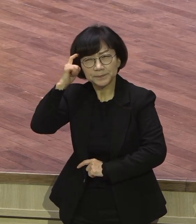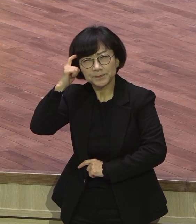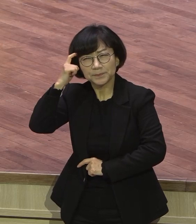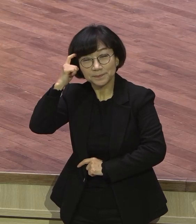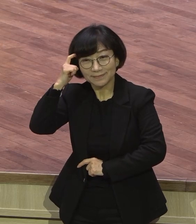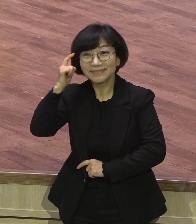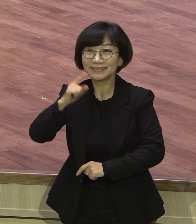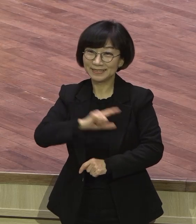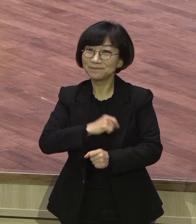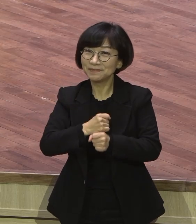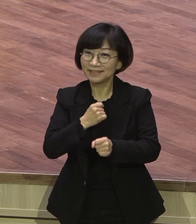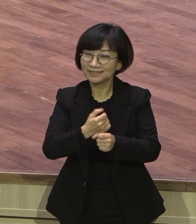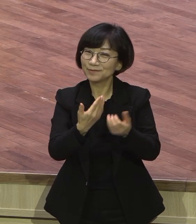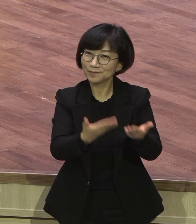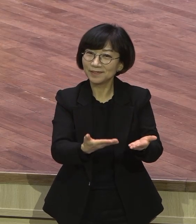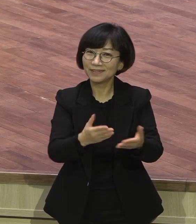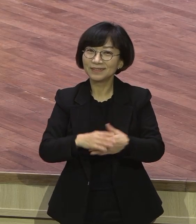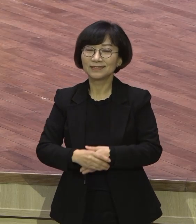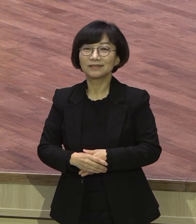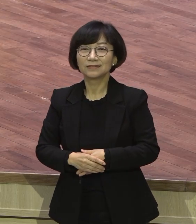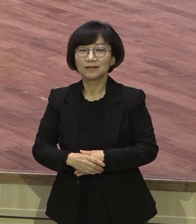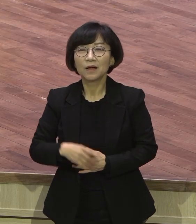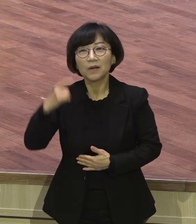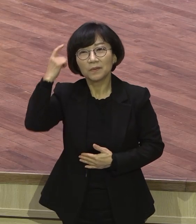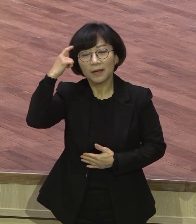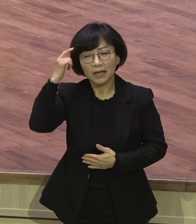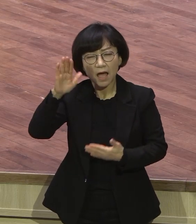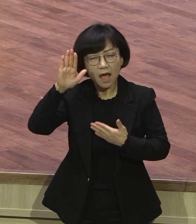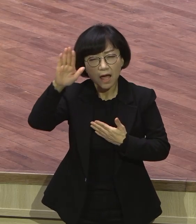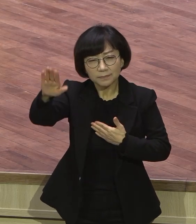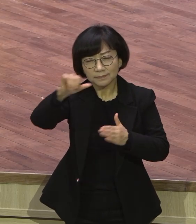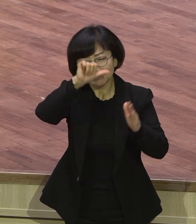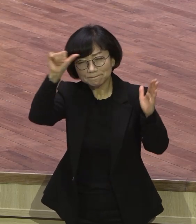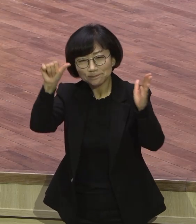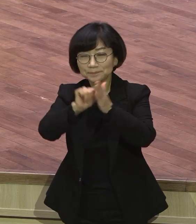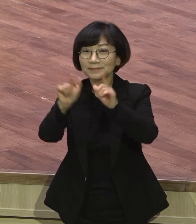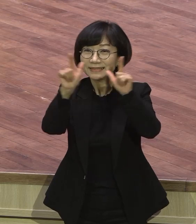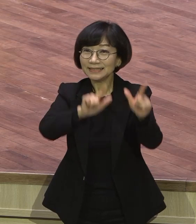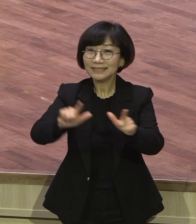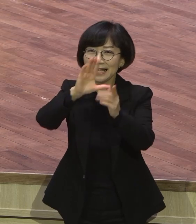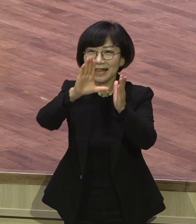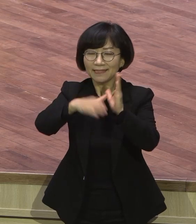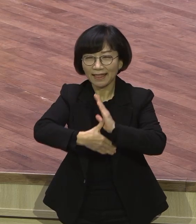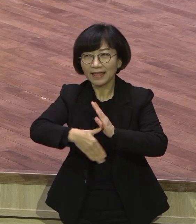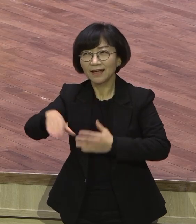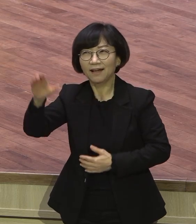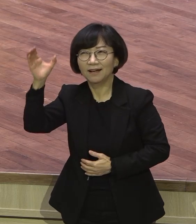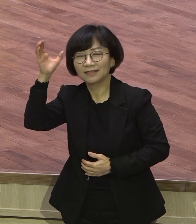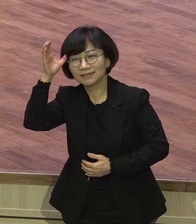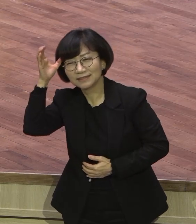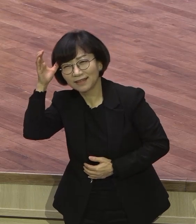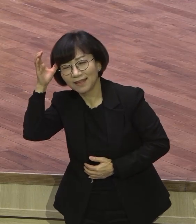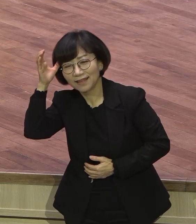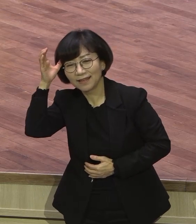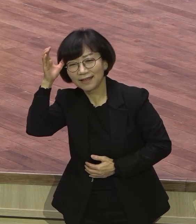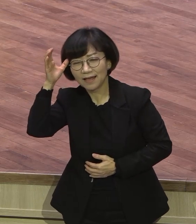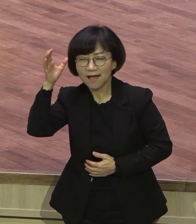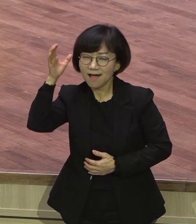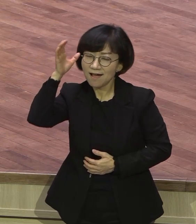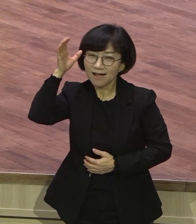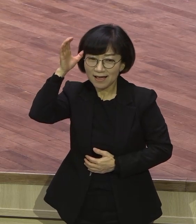그래서 그 아이의 인생을 살아가는 데 있어서 어떤 기대하고 기대를 하면서